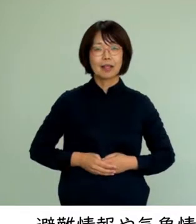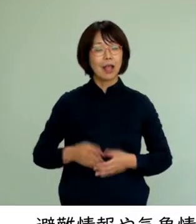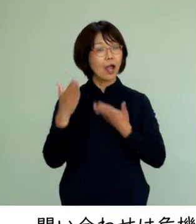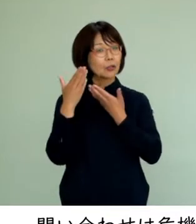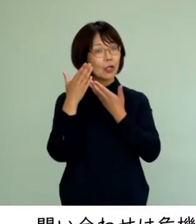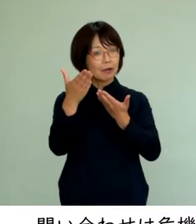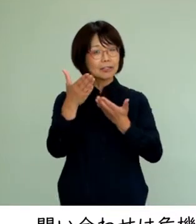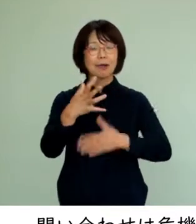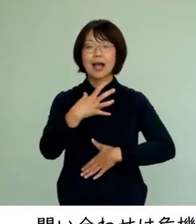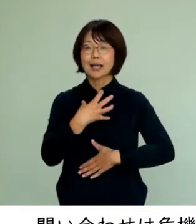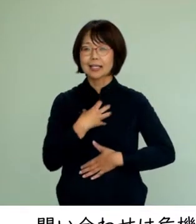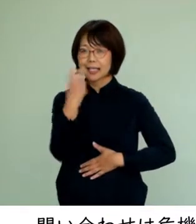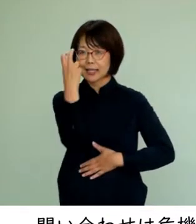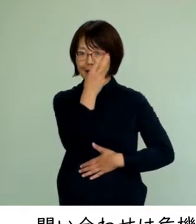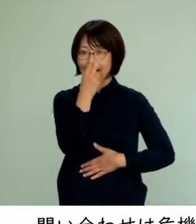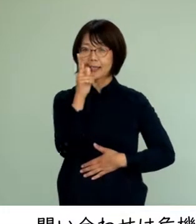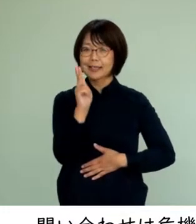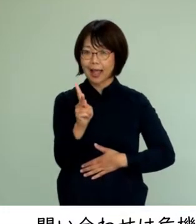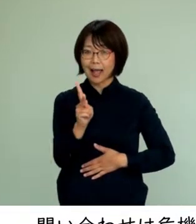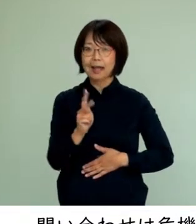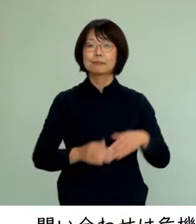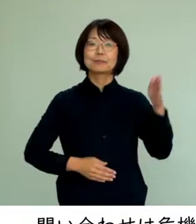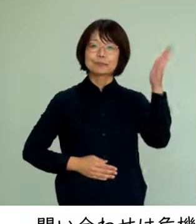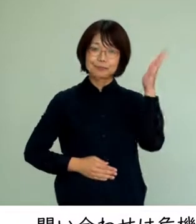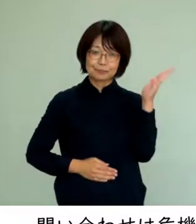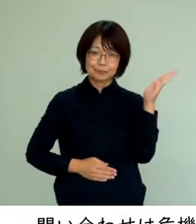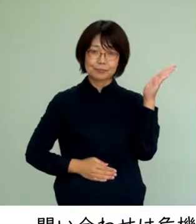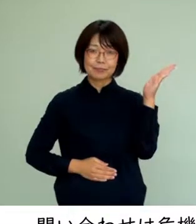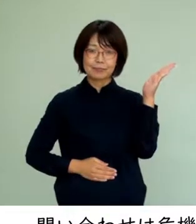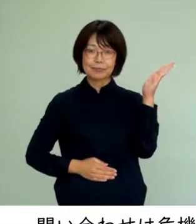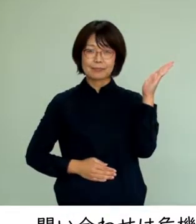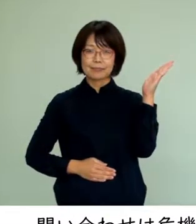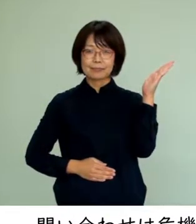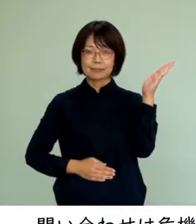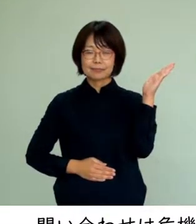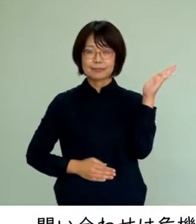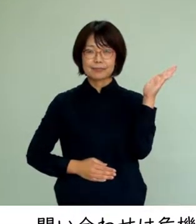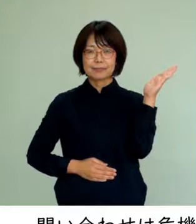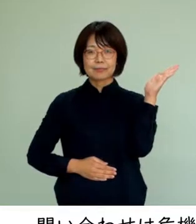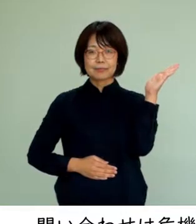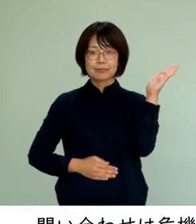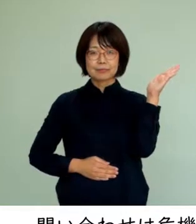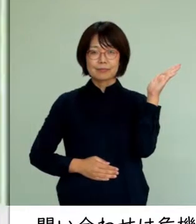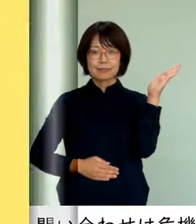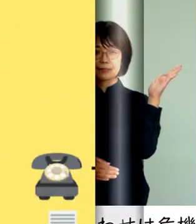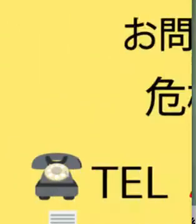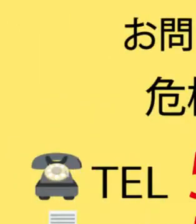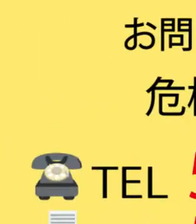問い合わせは危機管理課559-5057へ。